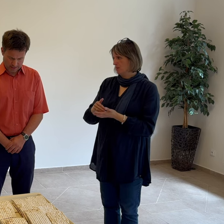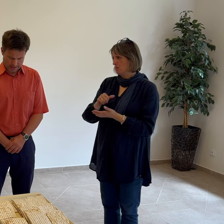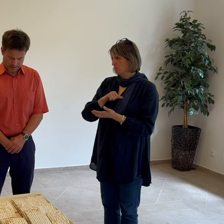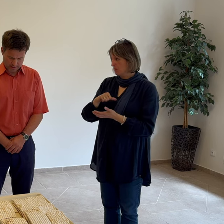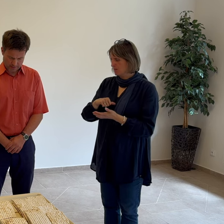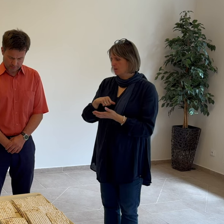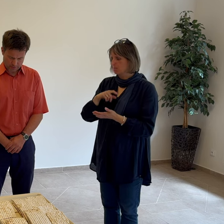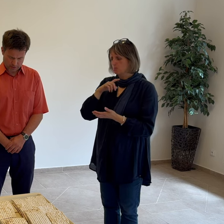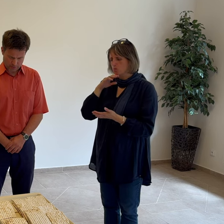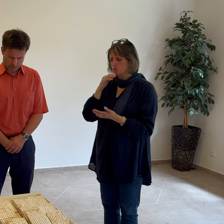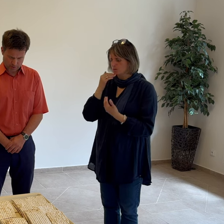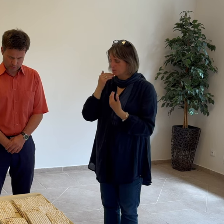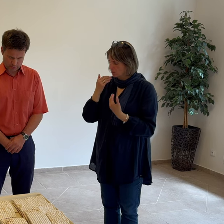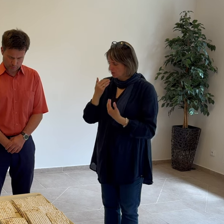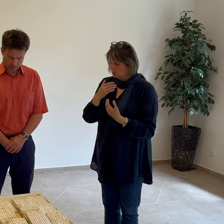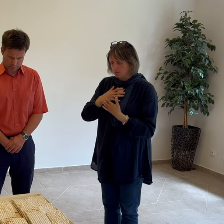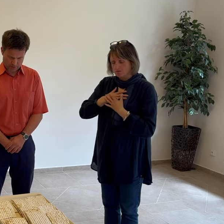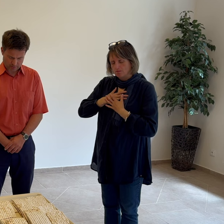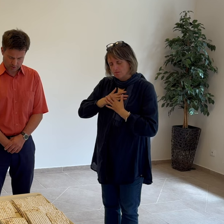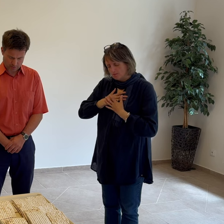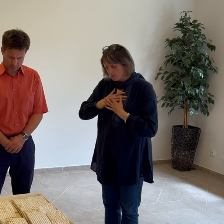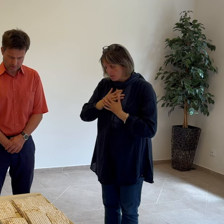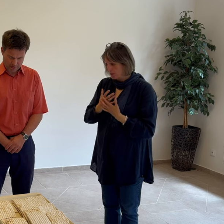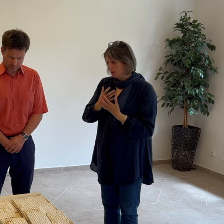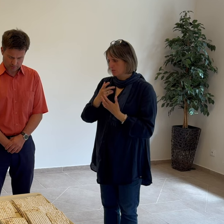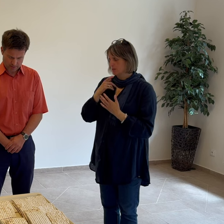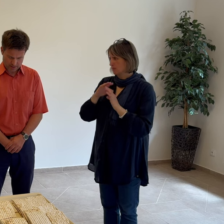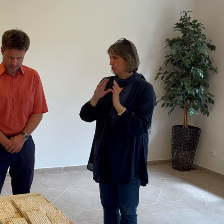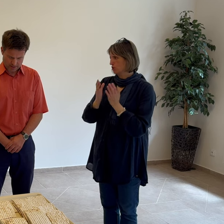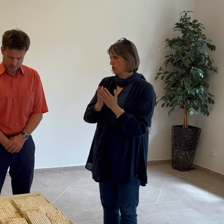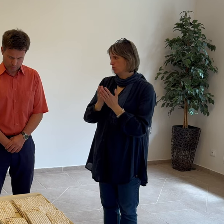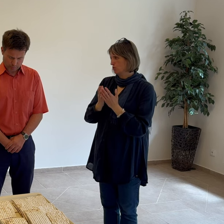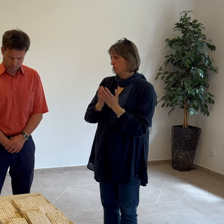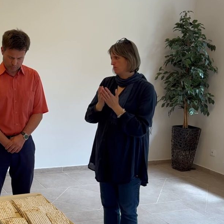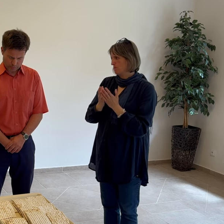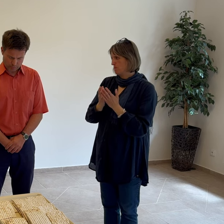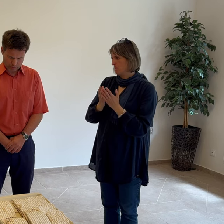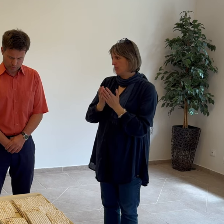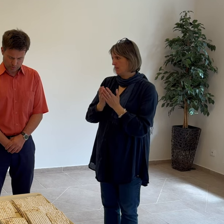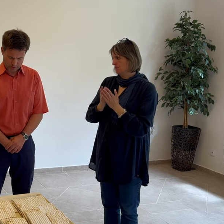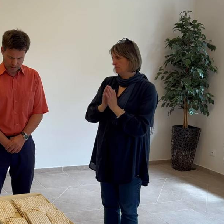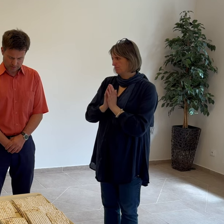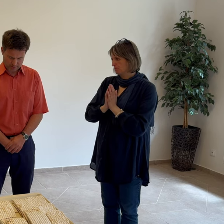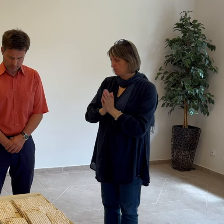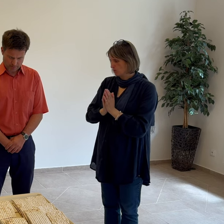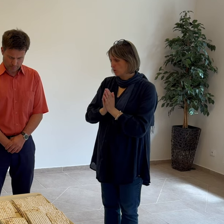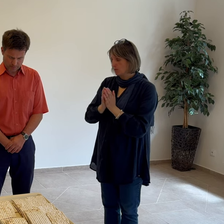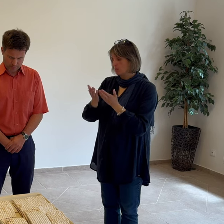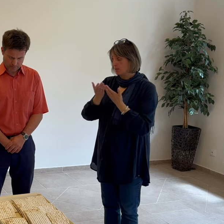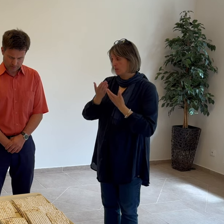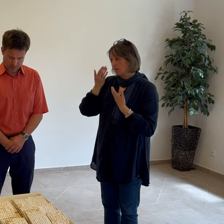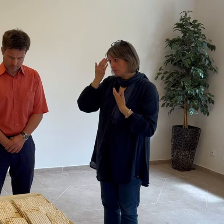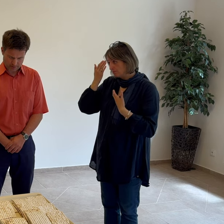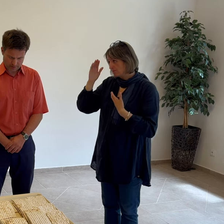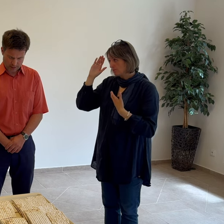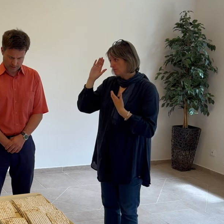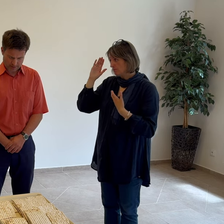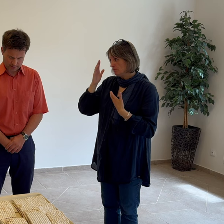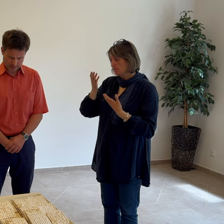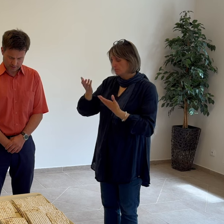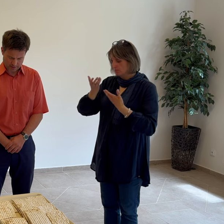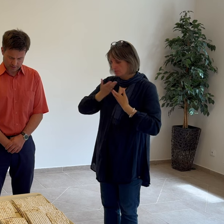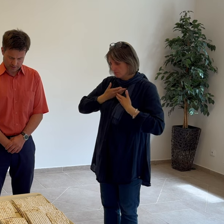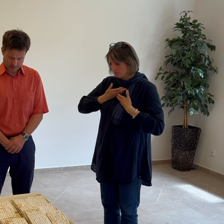neskonale za všechno co můžeme z tvé ruky brát prosím US schopni nás dávat